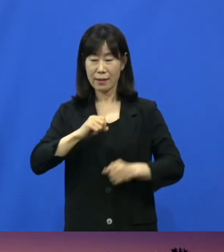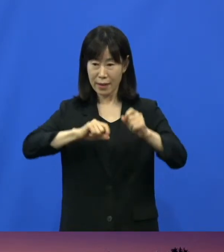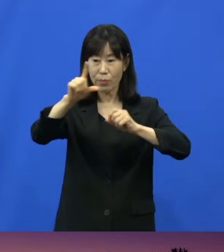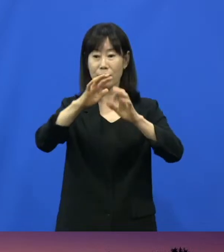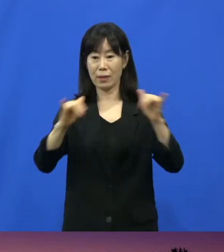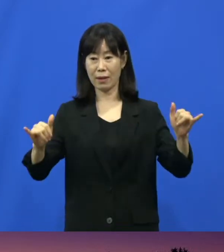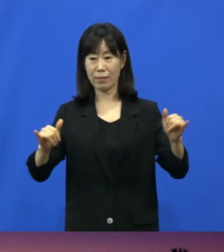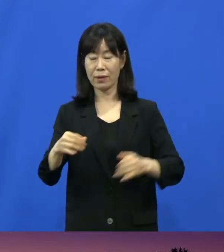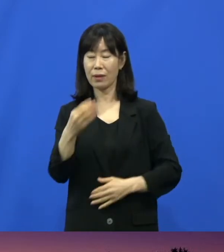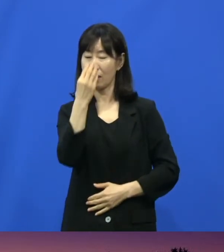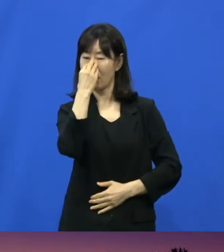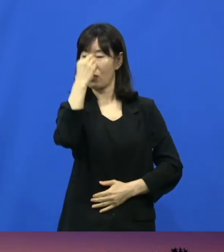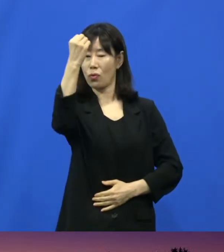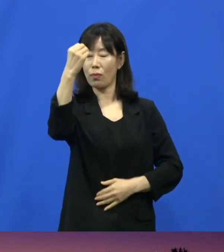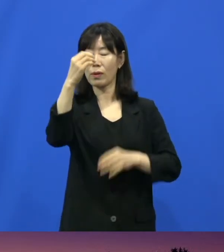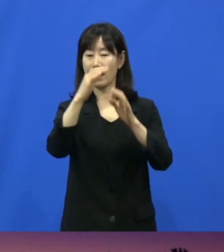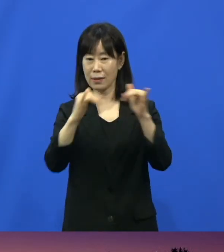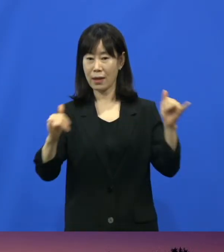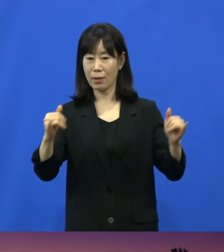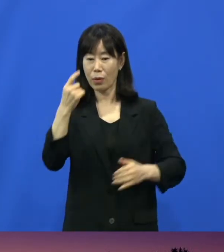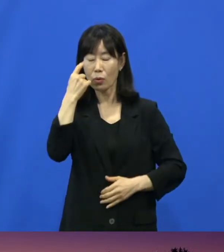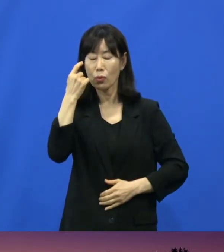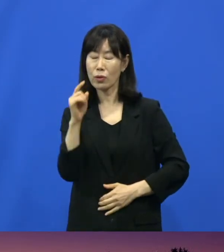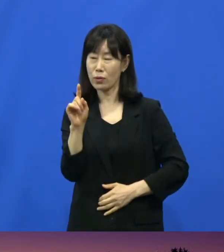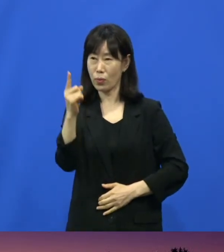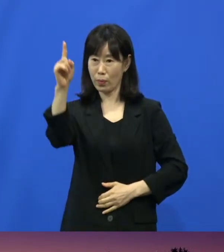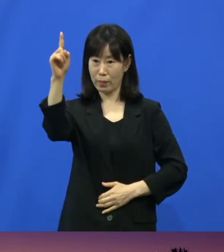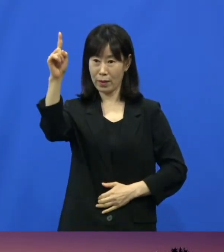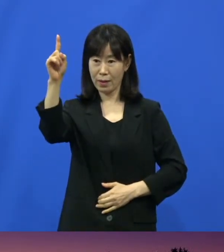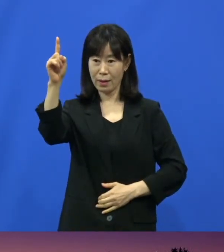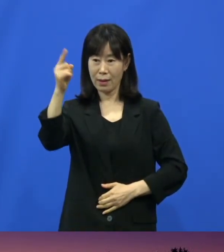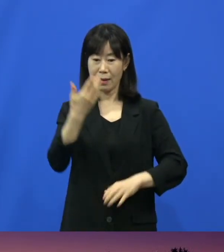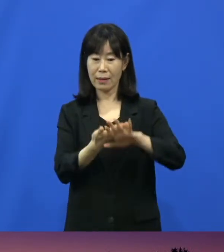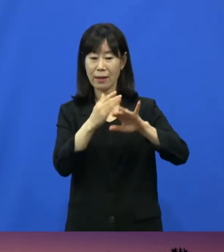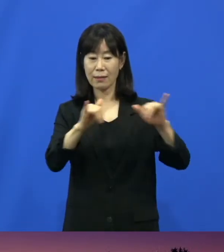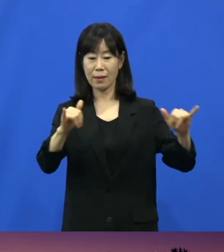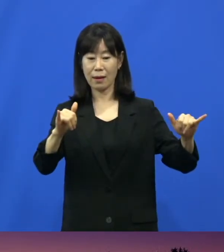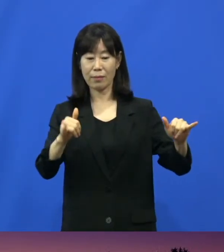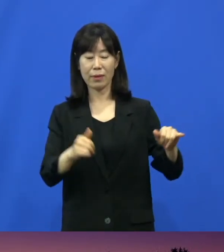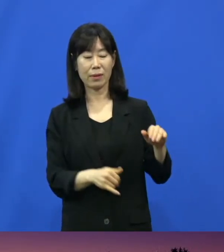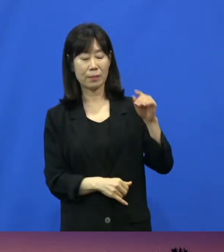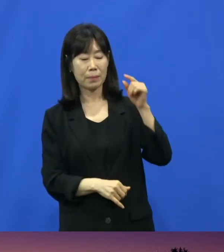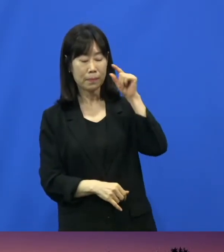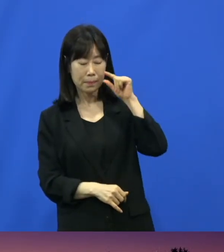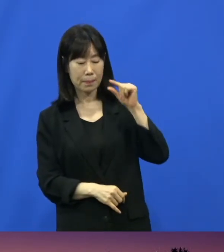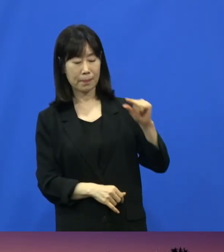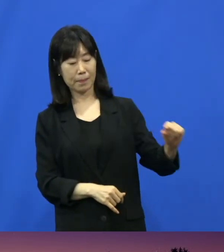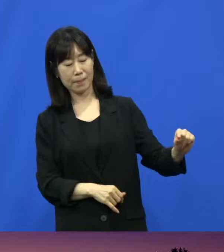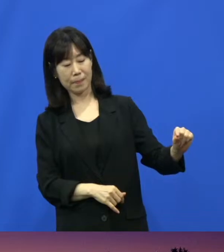자, 교만한 사람은 우리가 눈이 높다고 그래요. 높은 눈, 다른 사람을 아래로 쳐다보는 사람들.